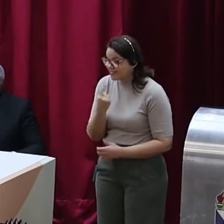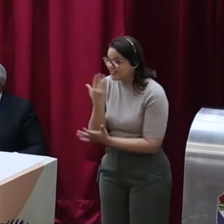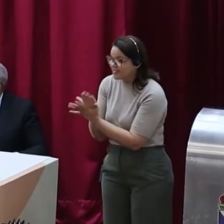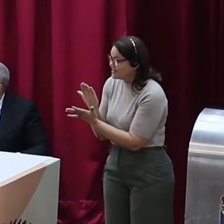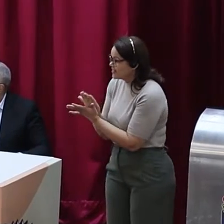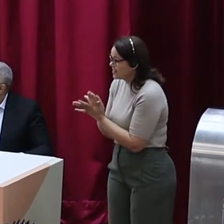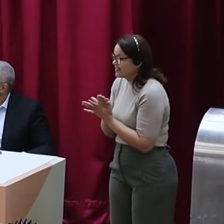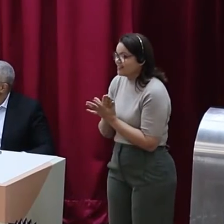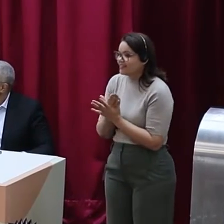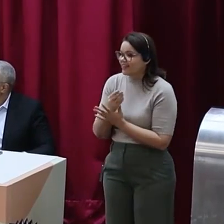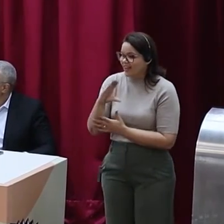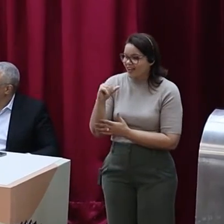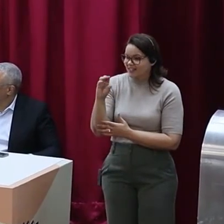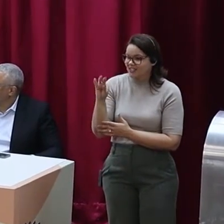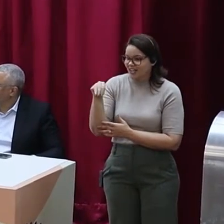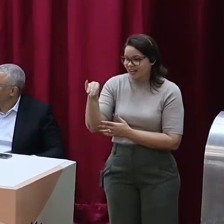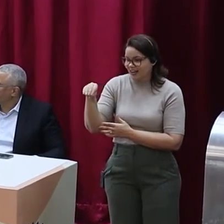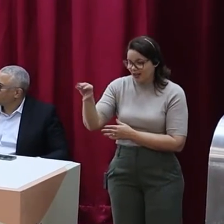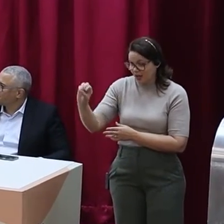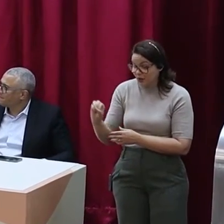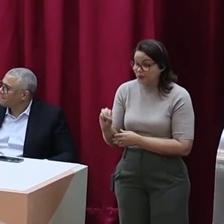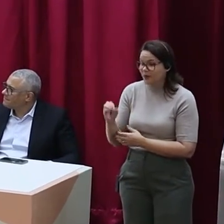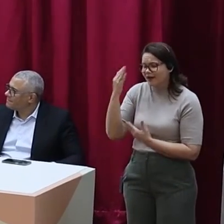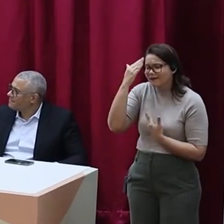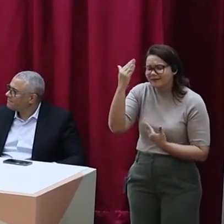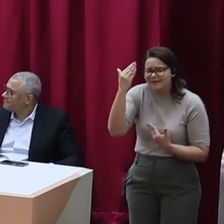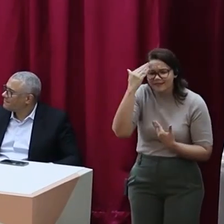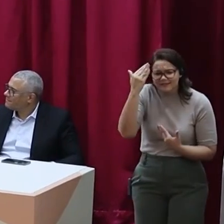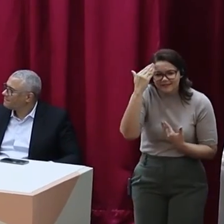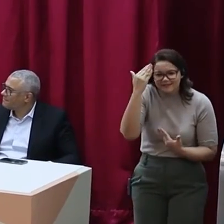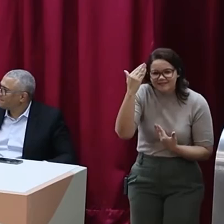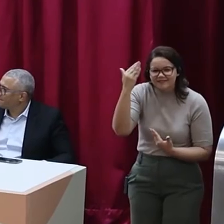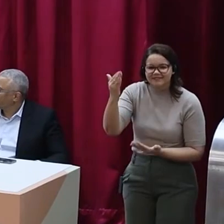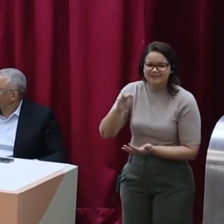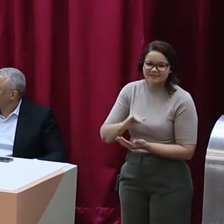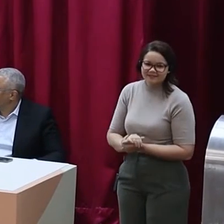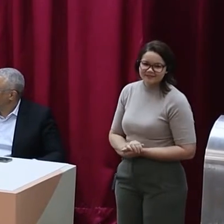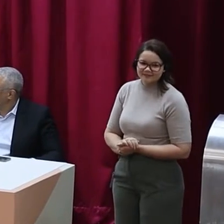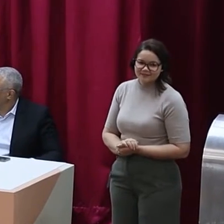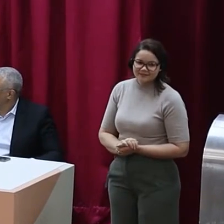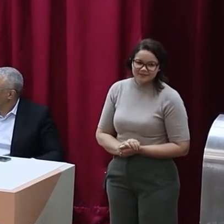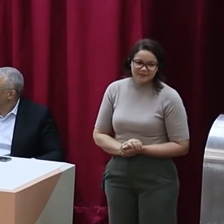Entonces, agradezco por este espacio y infinitamente a la